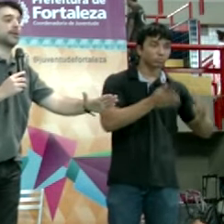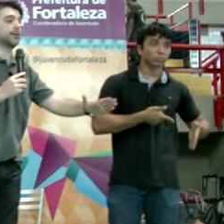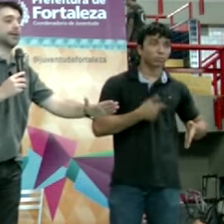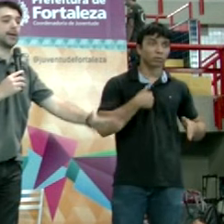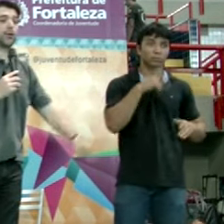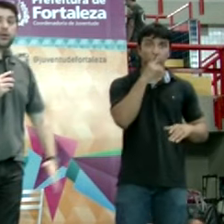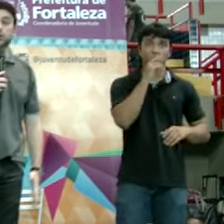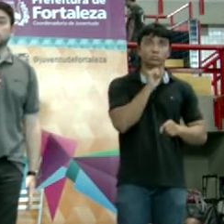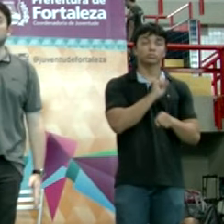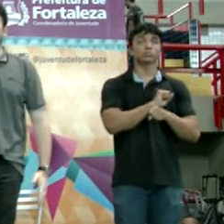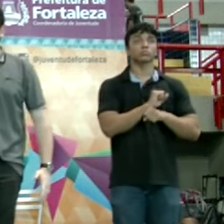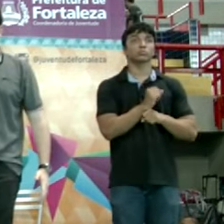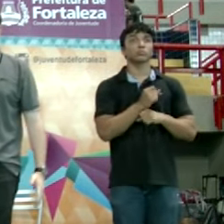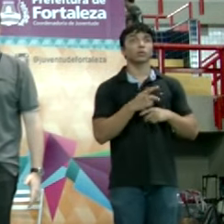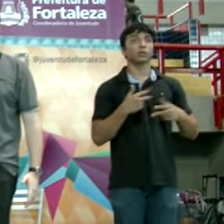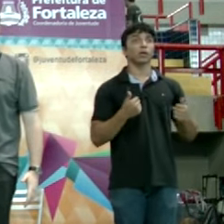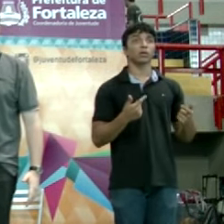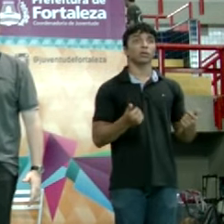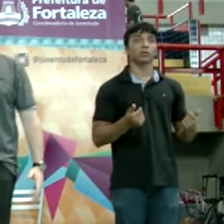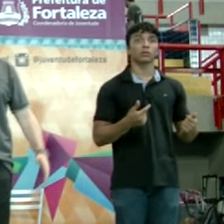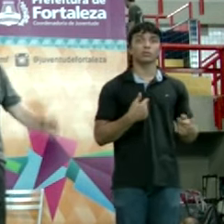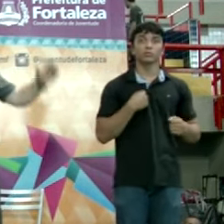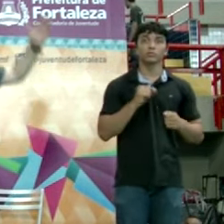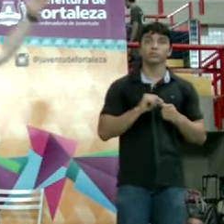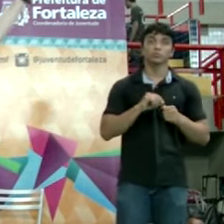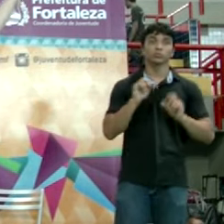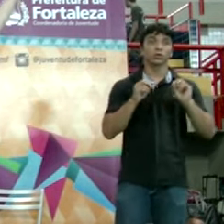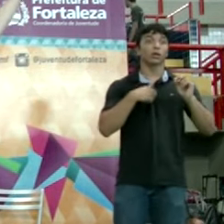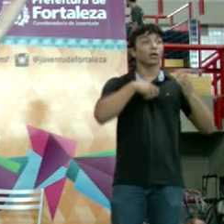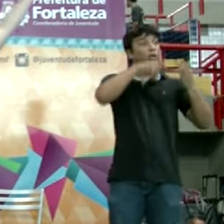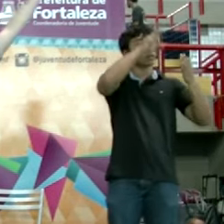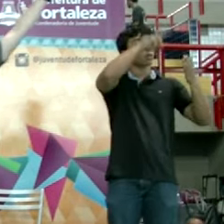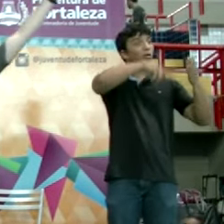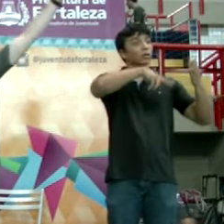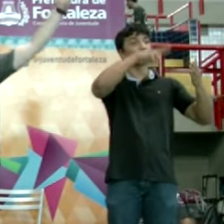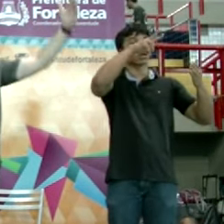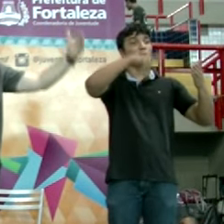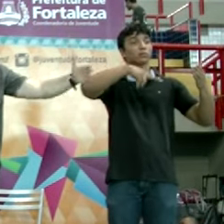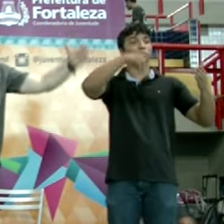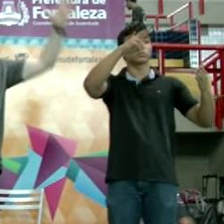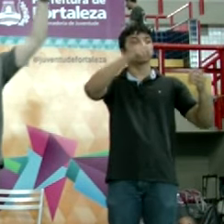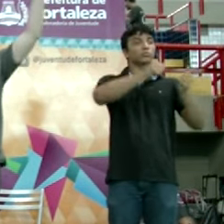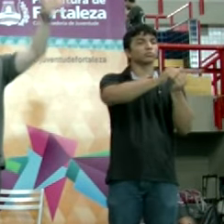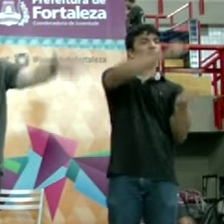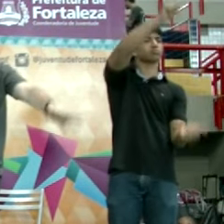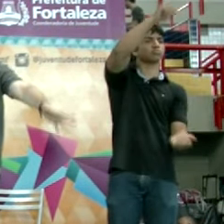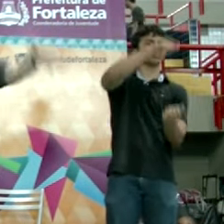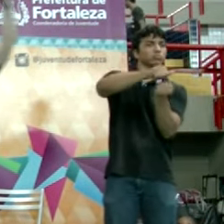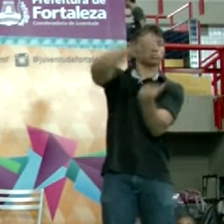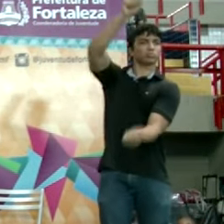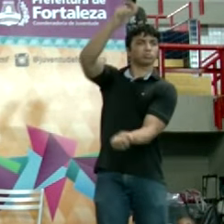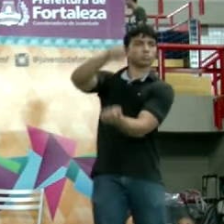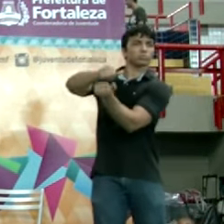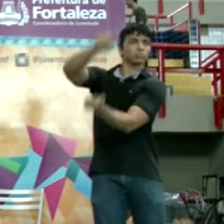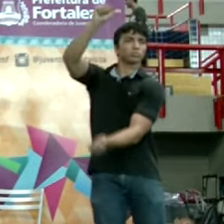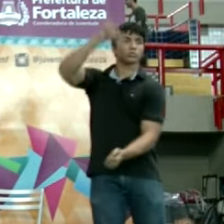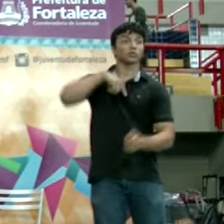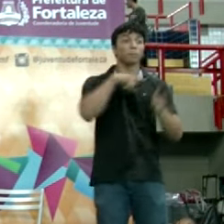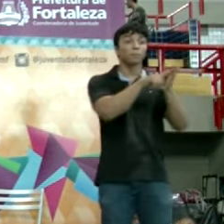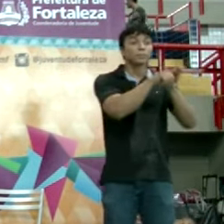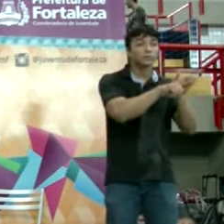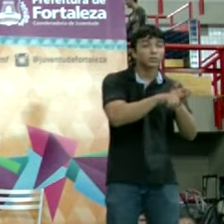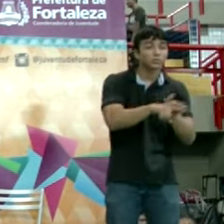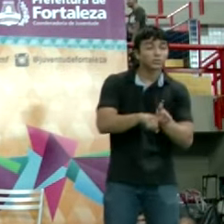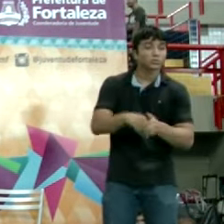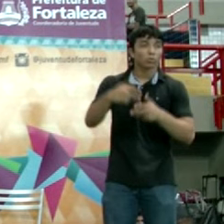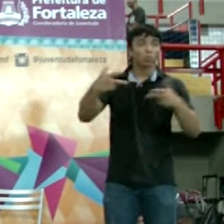tinha o que fazer naquele corredor. Foi o que eu fiz? Fiquei lendo os banners, um monte de banner, com pesquisa